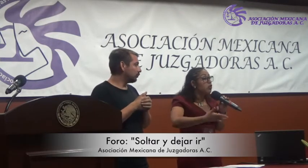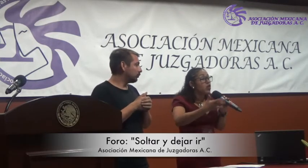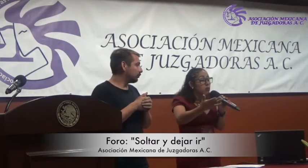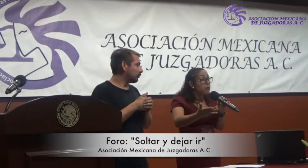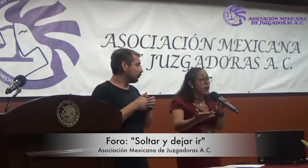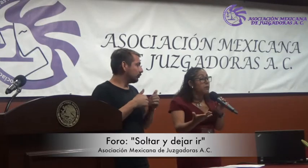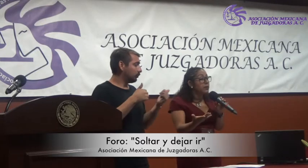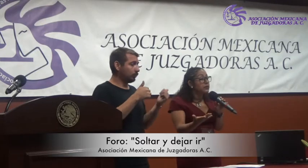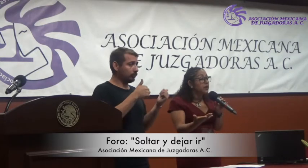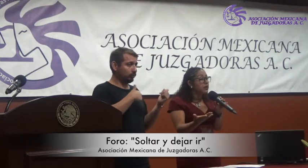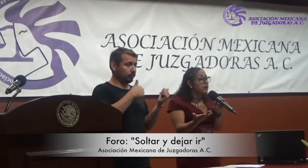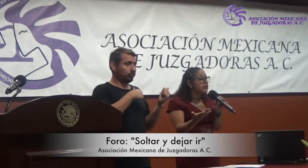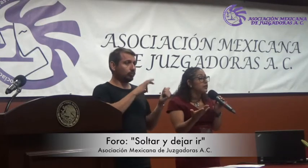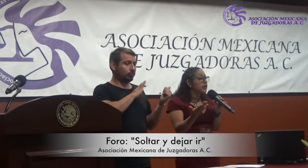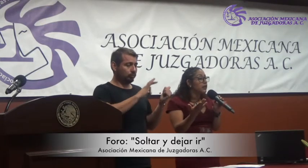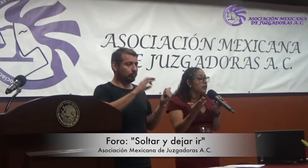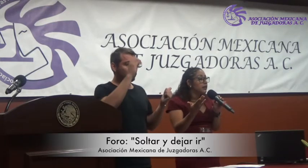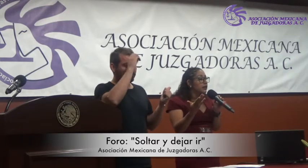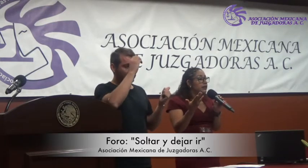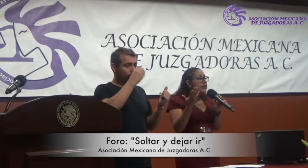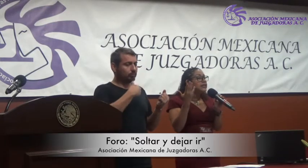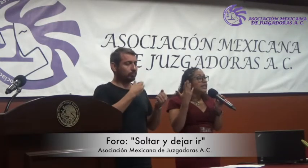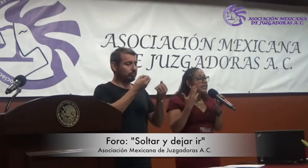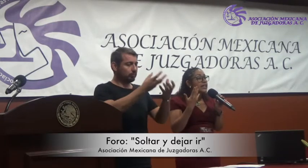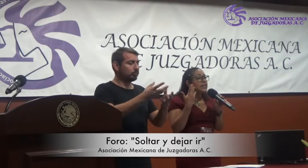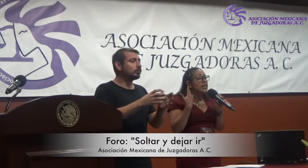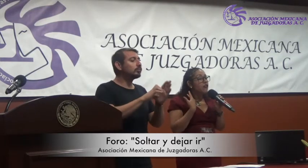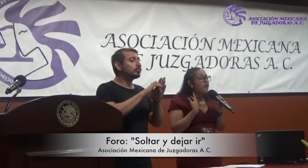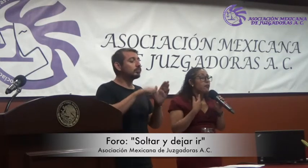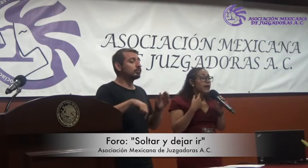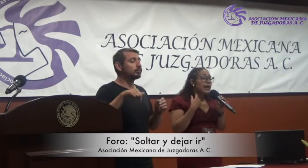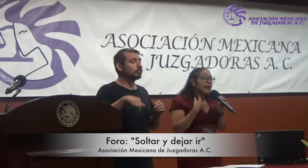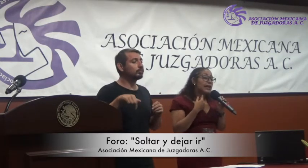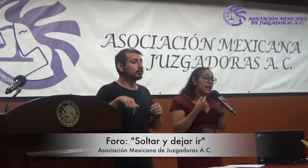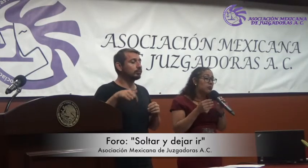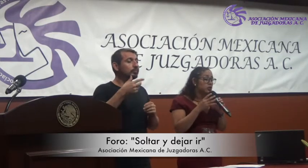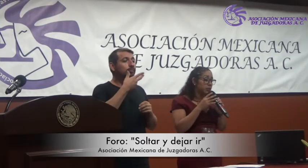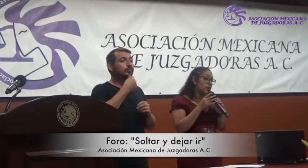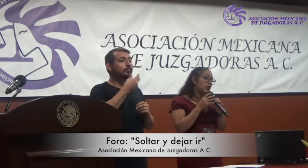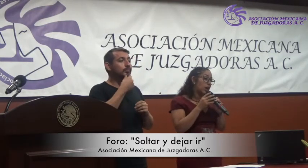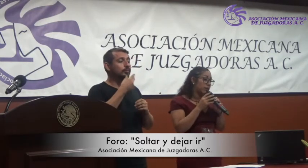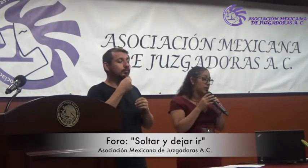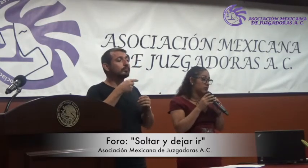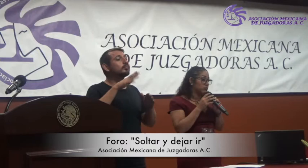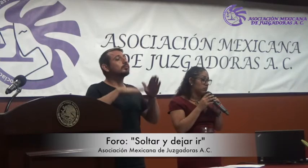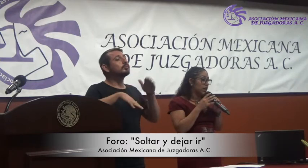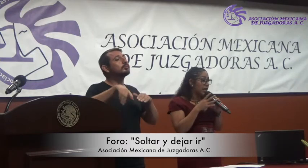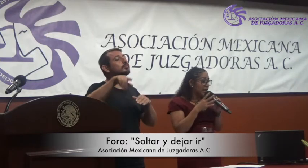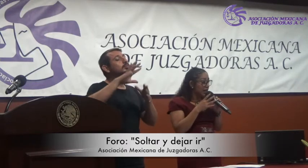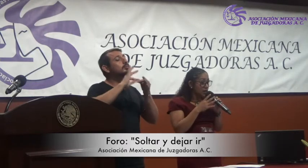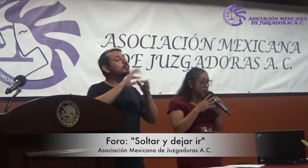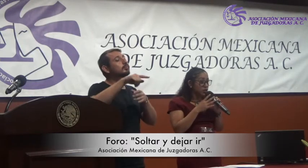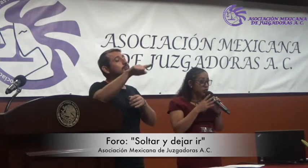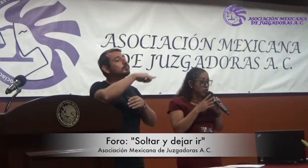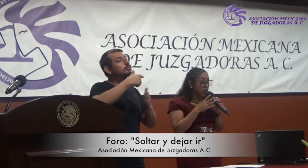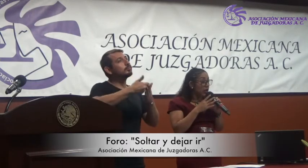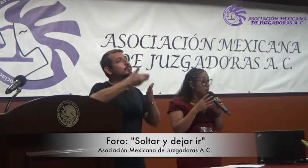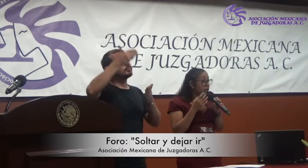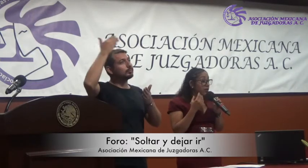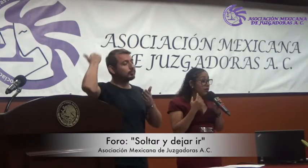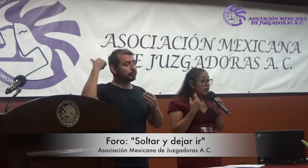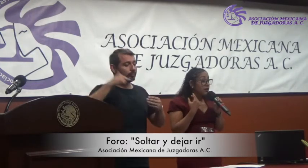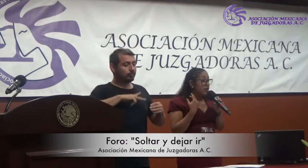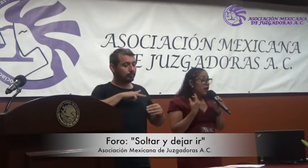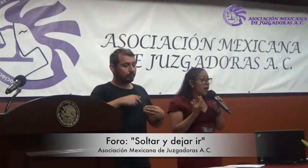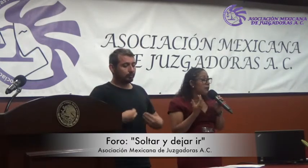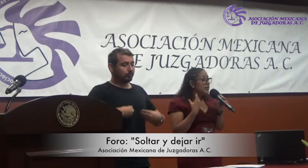mi opinión como para empezar, es que se trata de la forma en la que hayamos vivido la vida, en la que hayamos disfrutado la